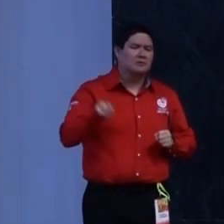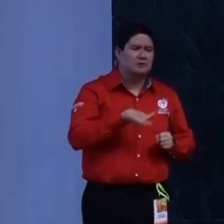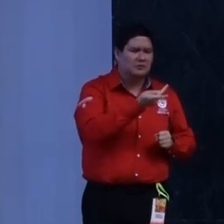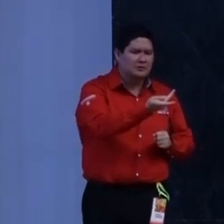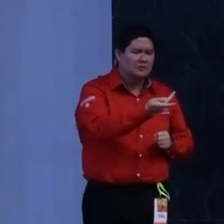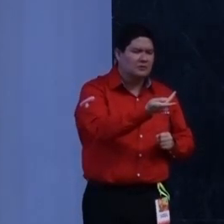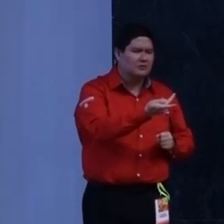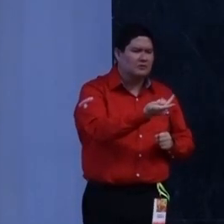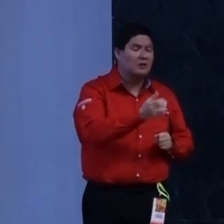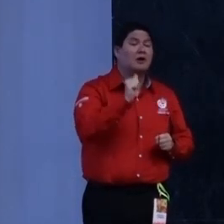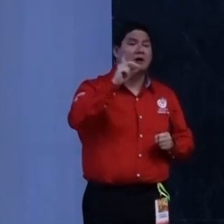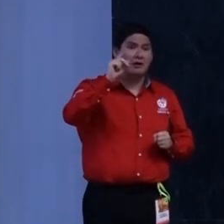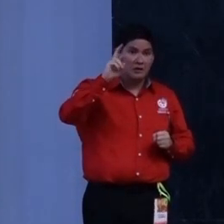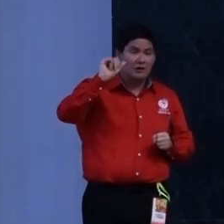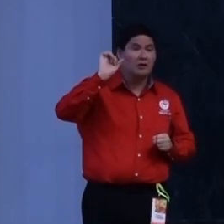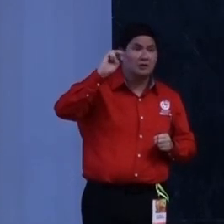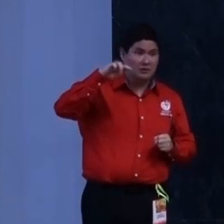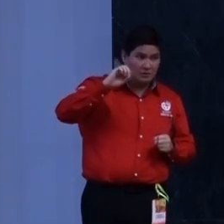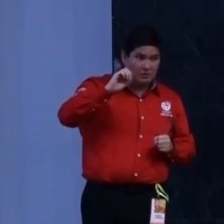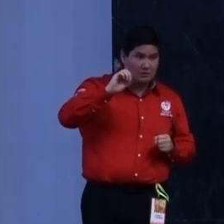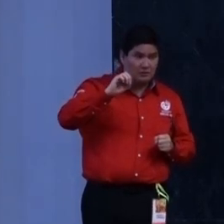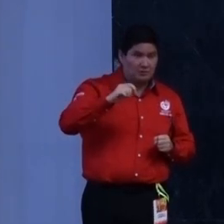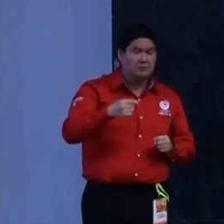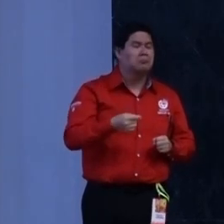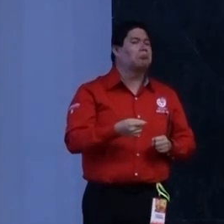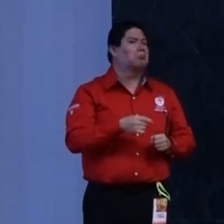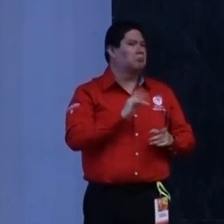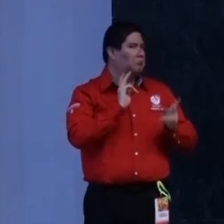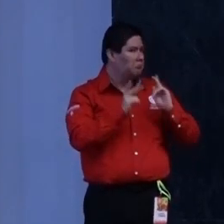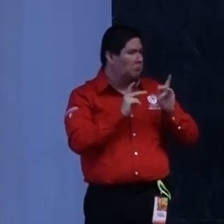es, Adriano, fíjate lo que me pasó.